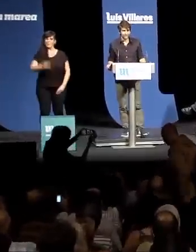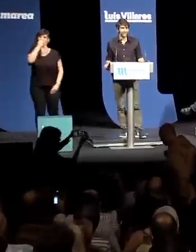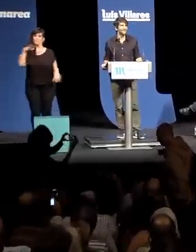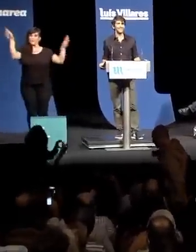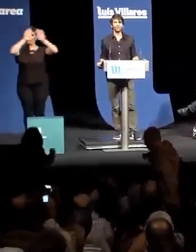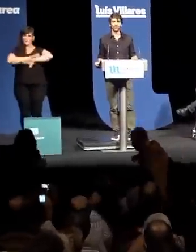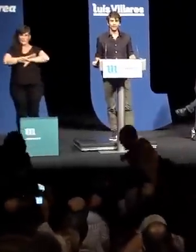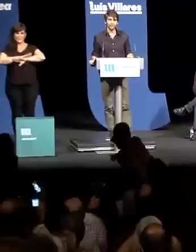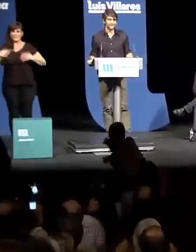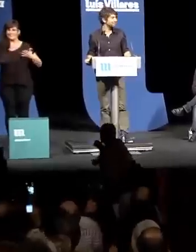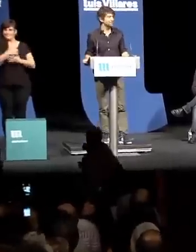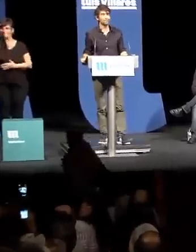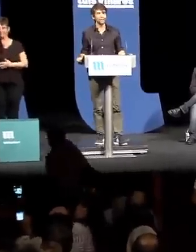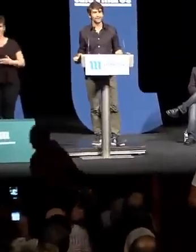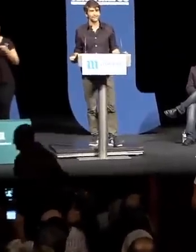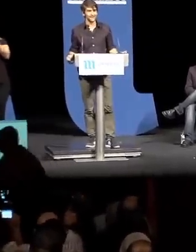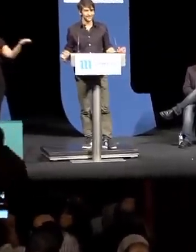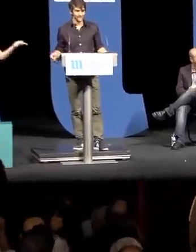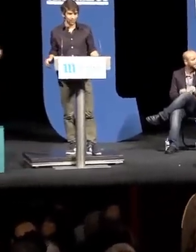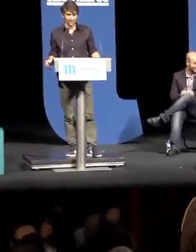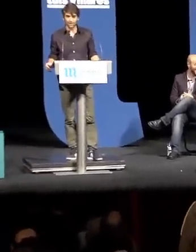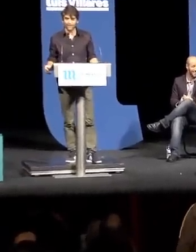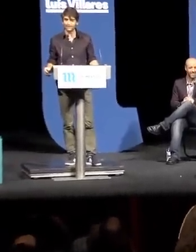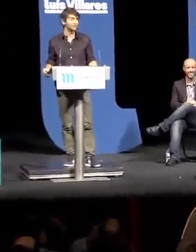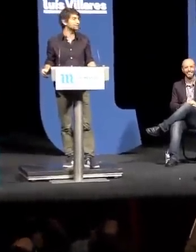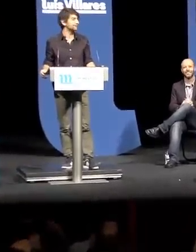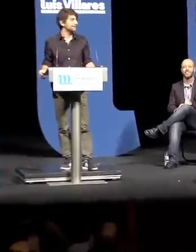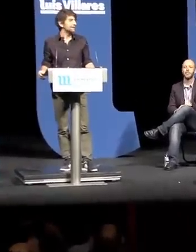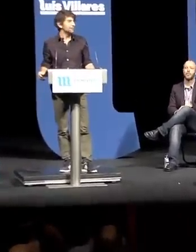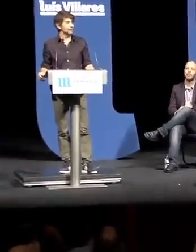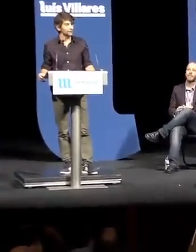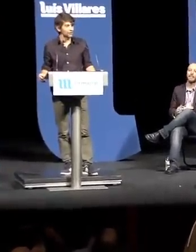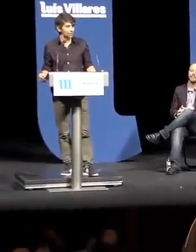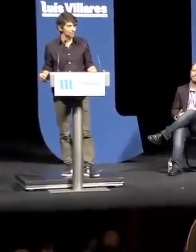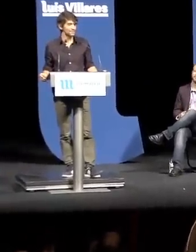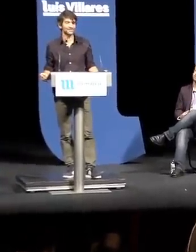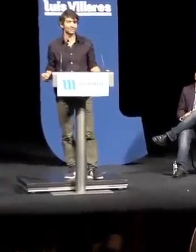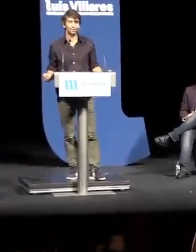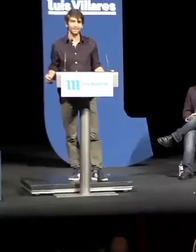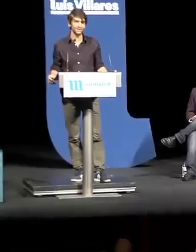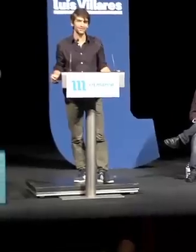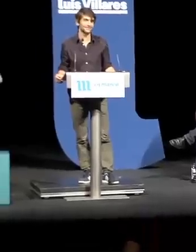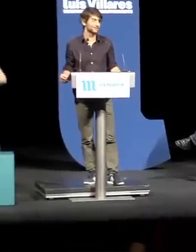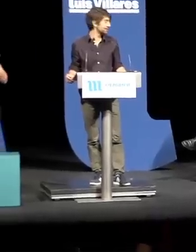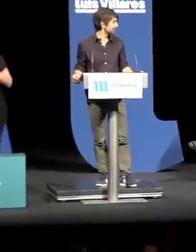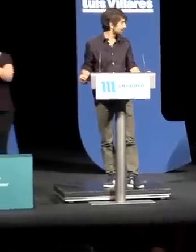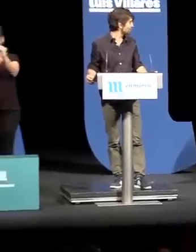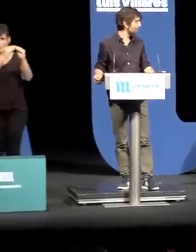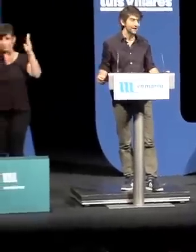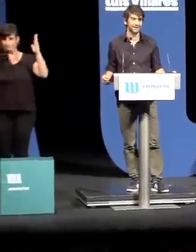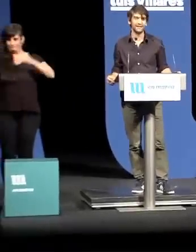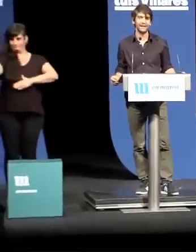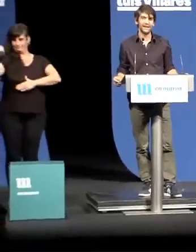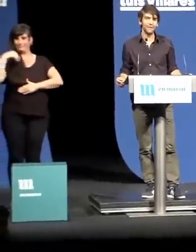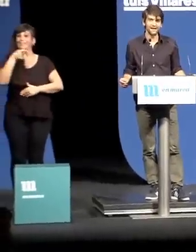Moi boa noite a todos e a todas. Un placer estar aquí neste lugar emblemático para Ferrol en Común no seu momento. Seguro